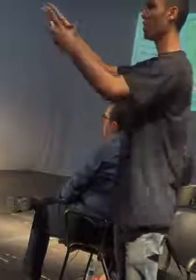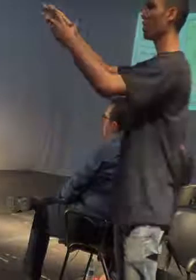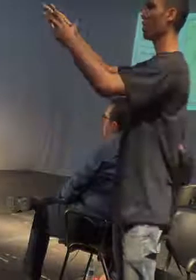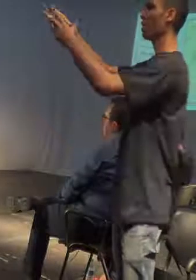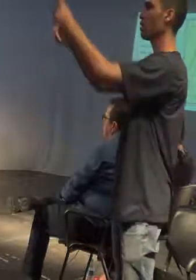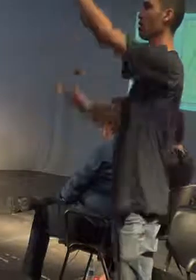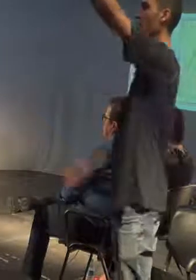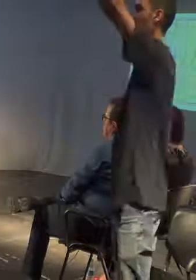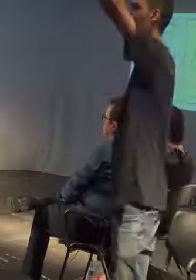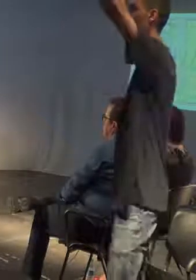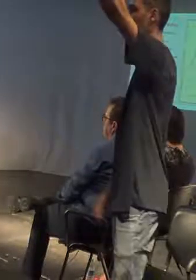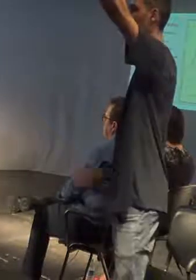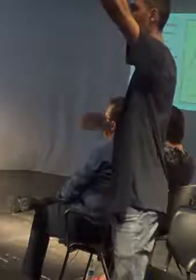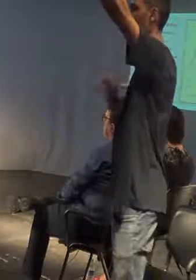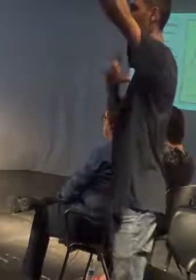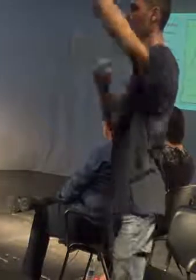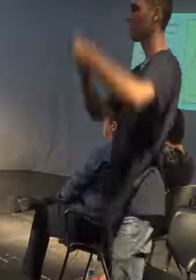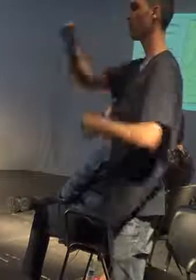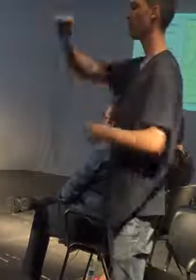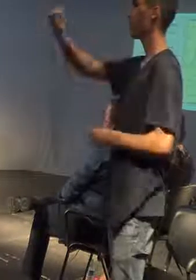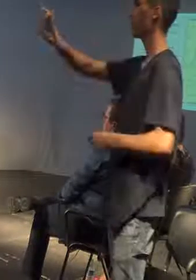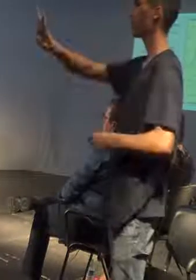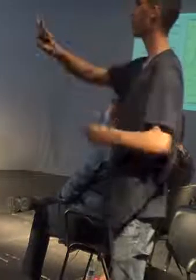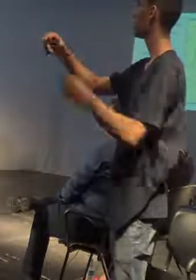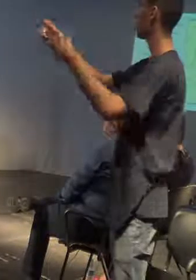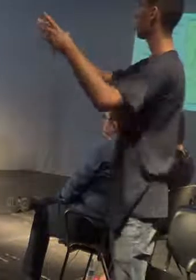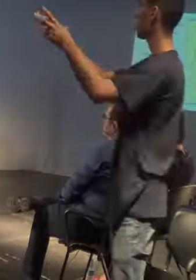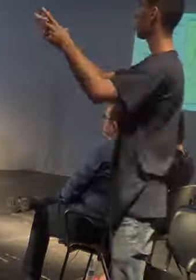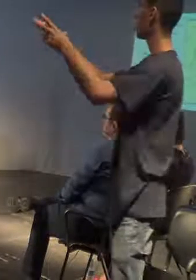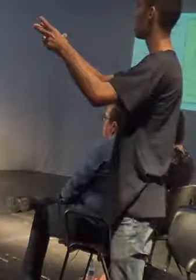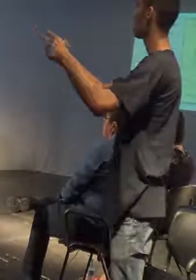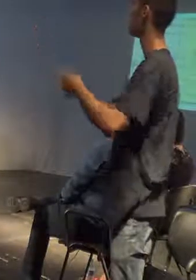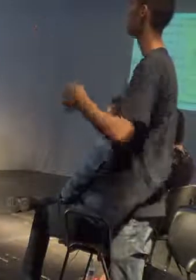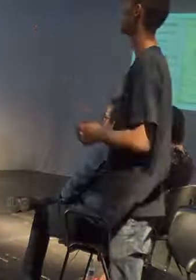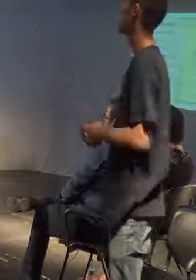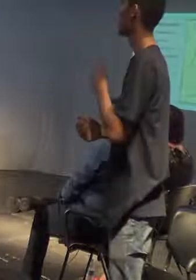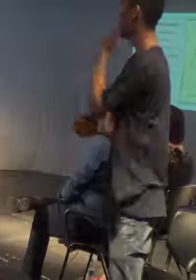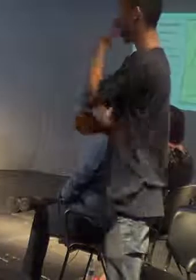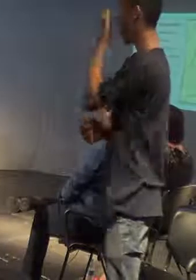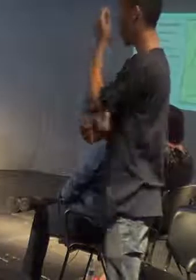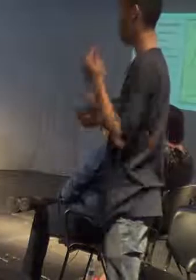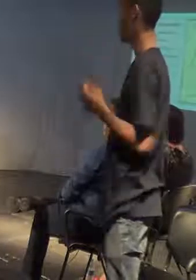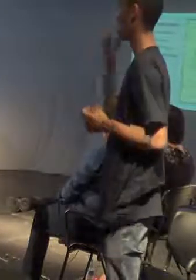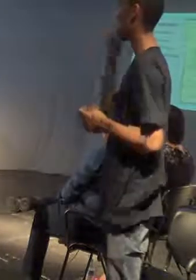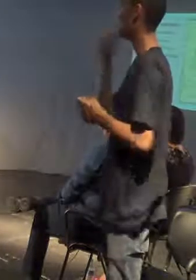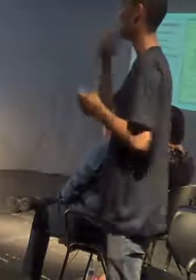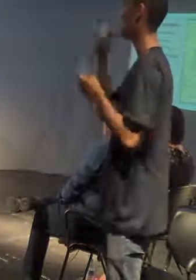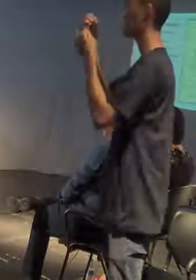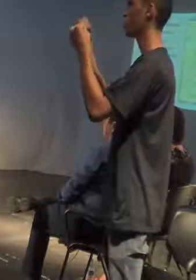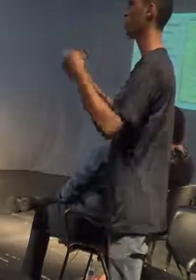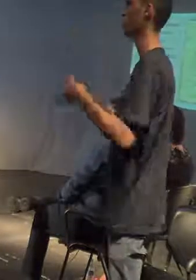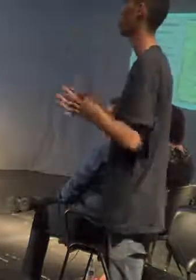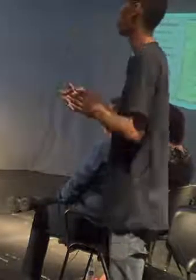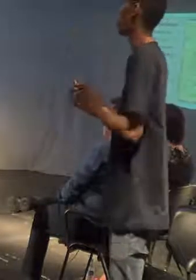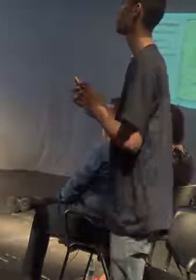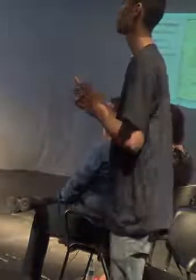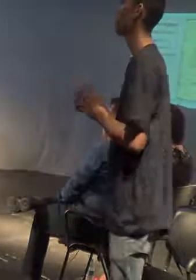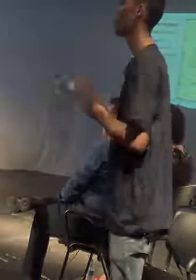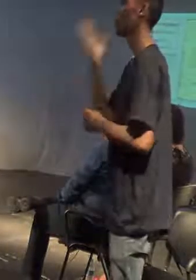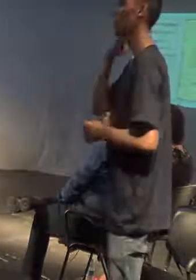mais de 4 décadas, Júlio Vicente Nascimento. Ele chegou aqui e disse assim: Nazal, eu vim trabalhar aqui no corte